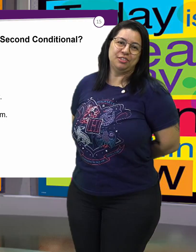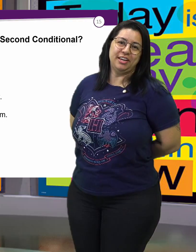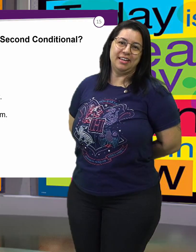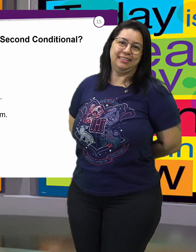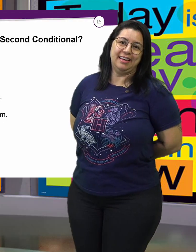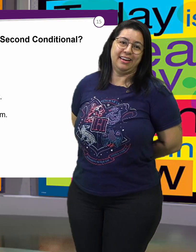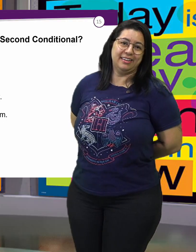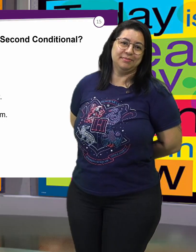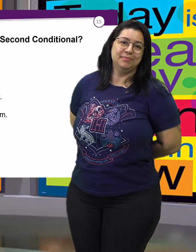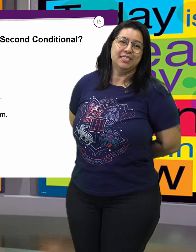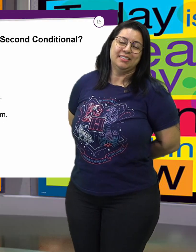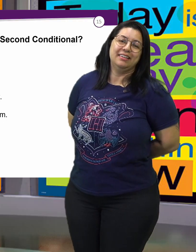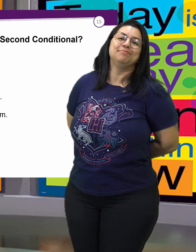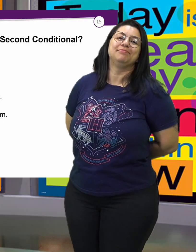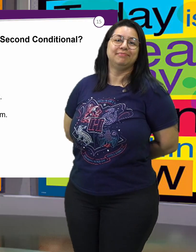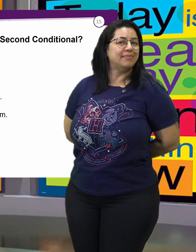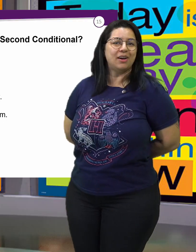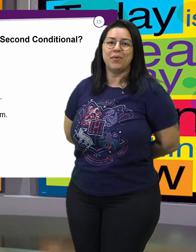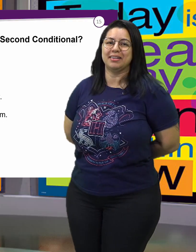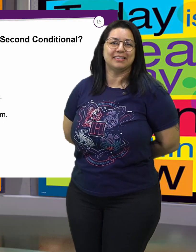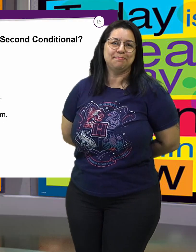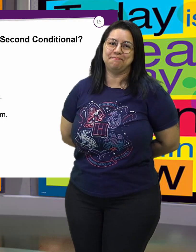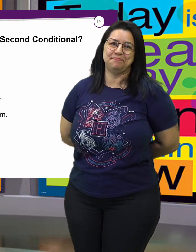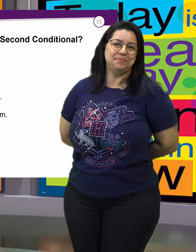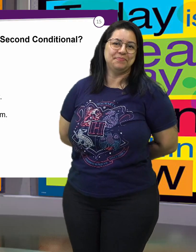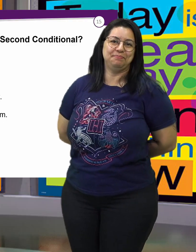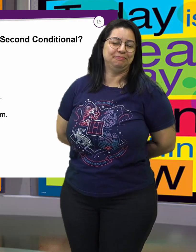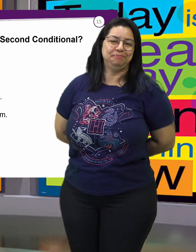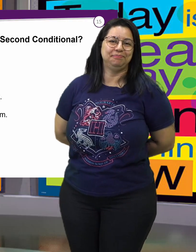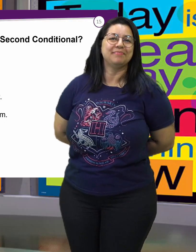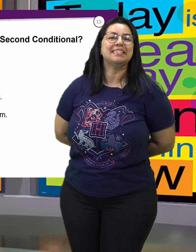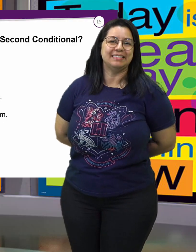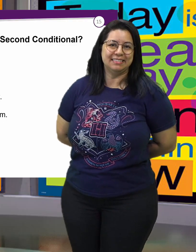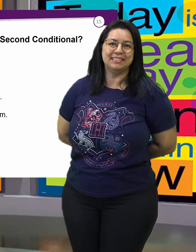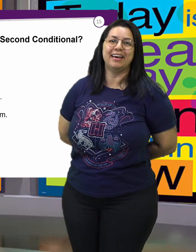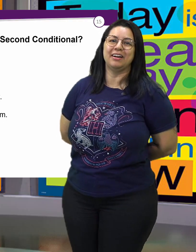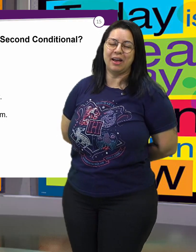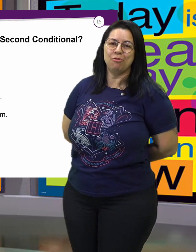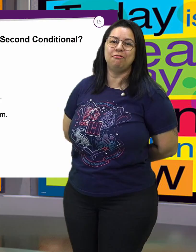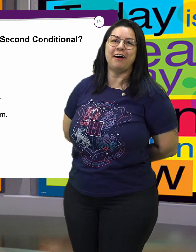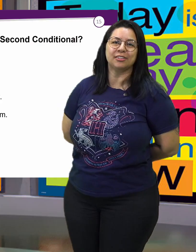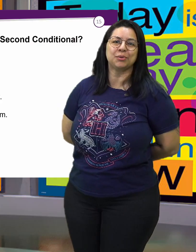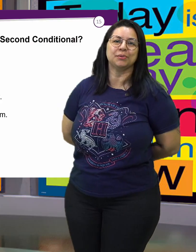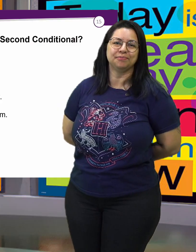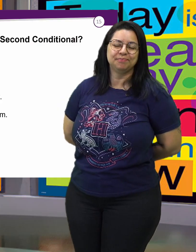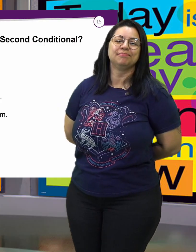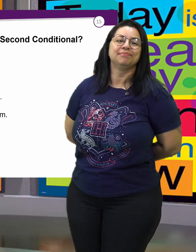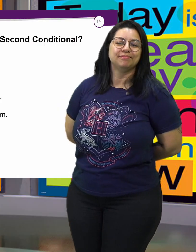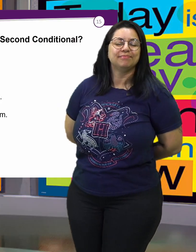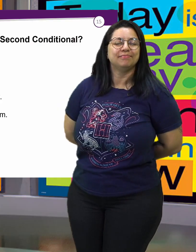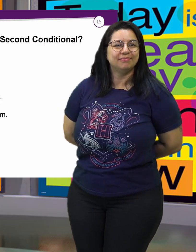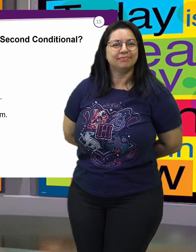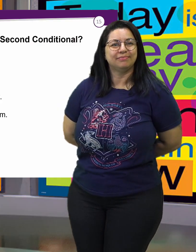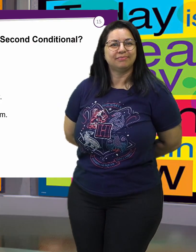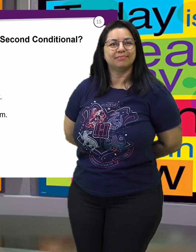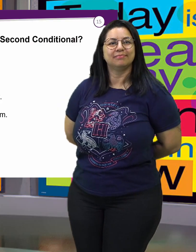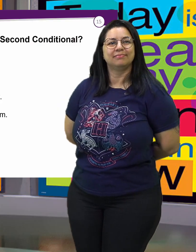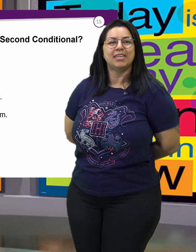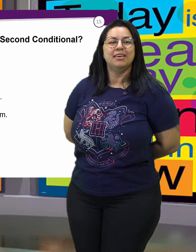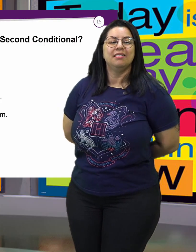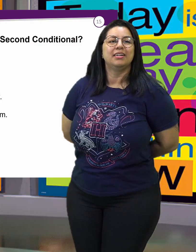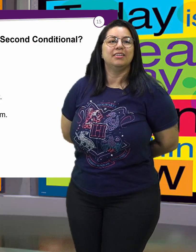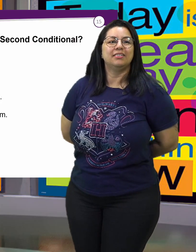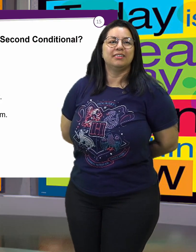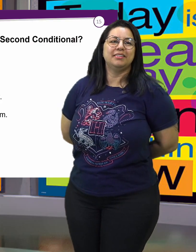gelo derreter, se torna água. Não é. Zero condicional. Se fato A acontecer, B vai acontecer, não tem como mudar. Na letra